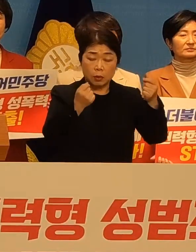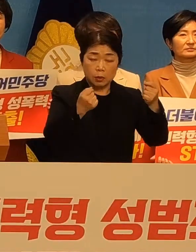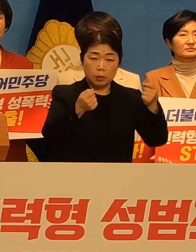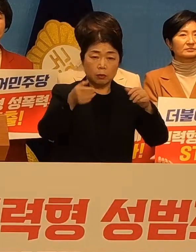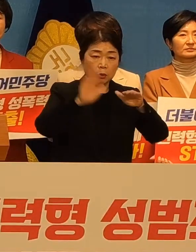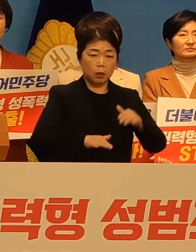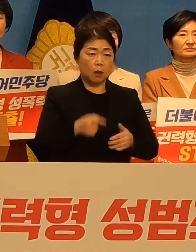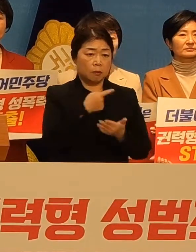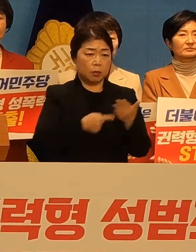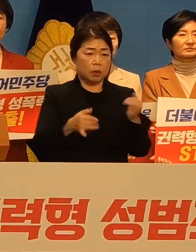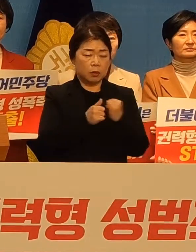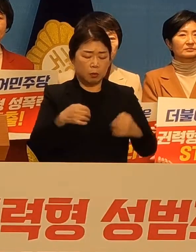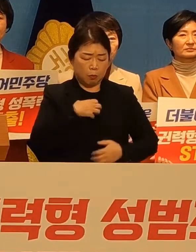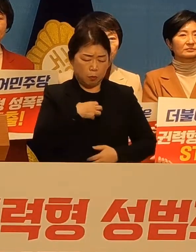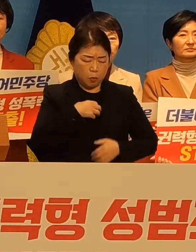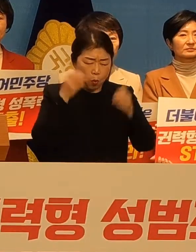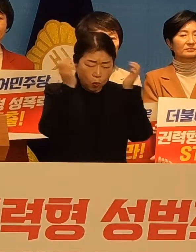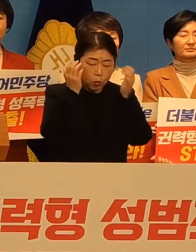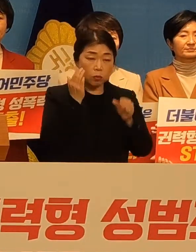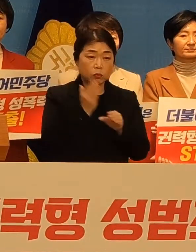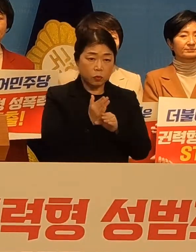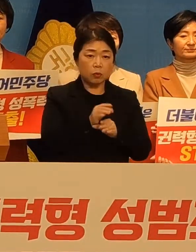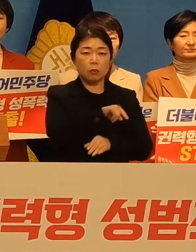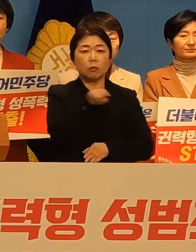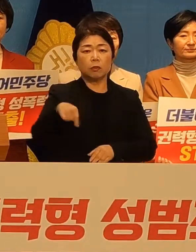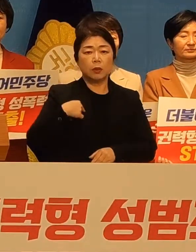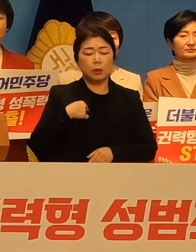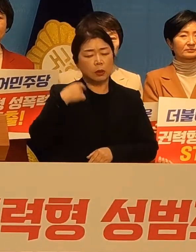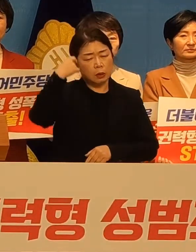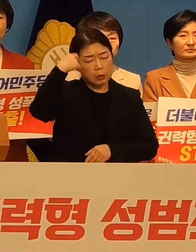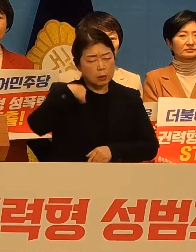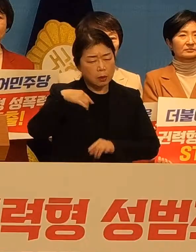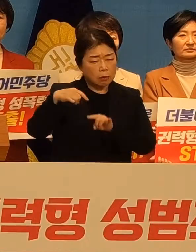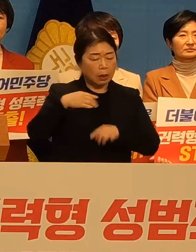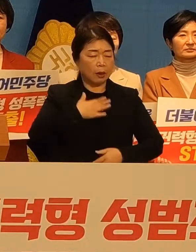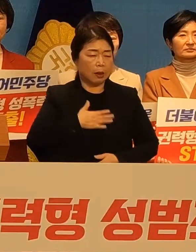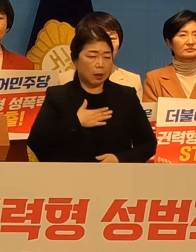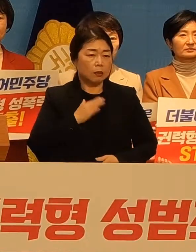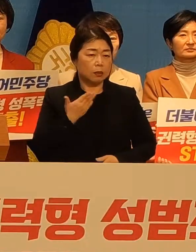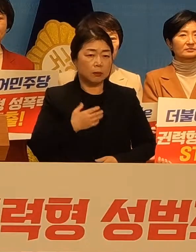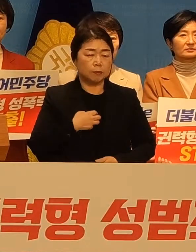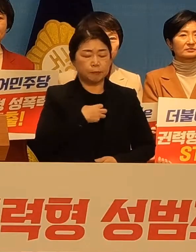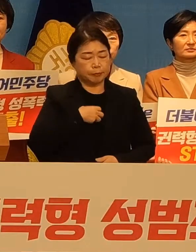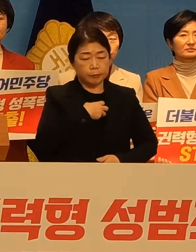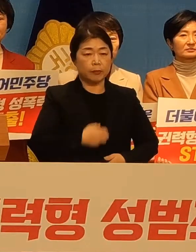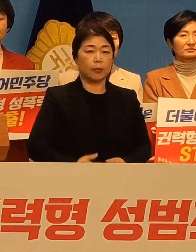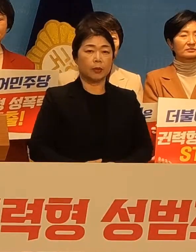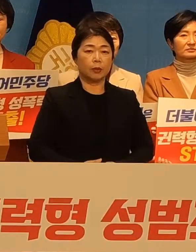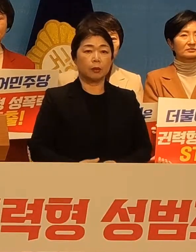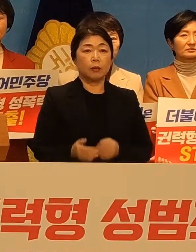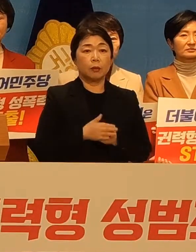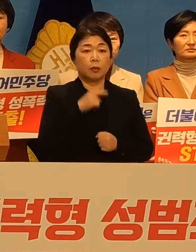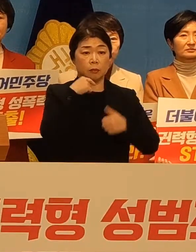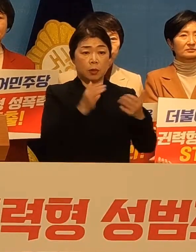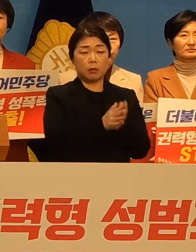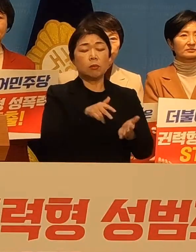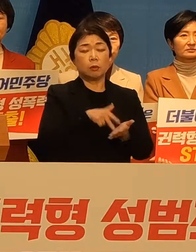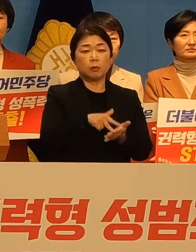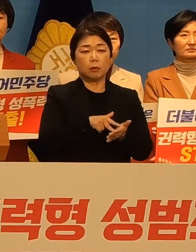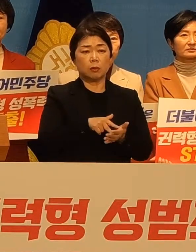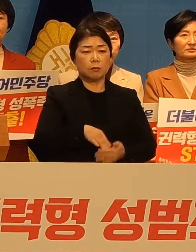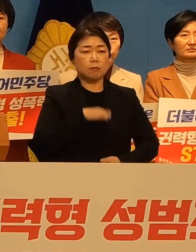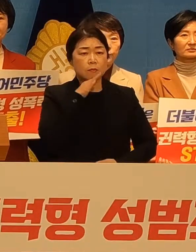고통이 우리에게도 고스란히 전해집니다. 우리 국민의힘 여성 지방의원들은 정의가